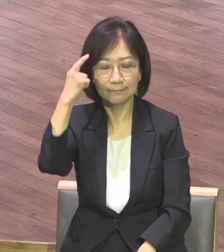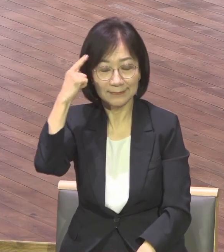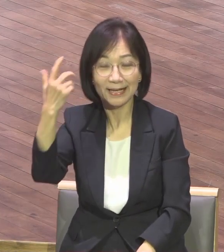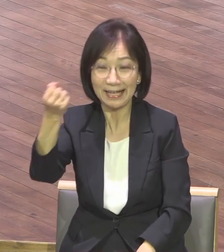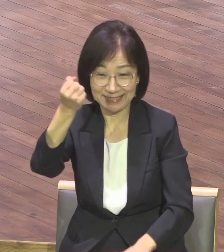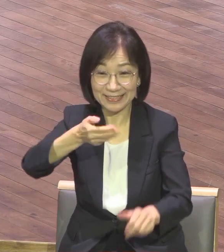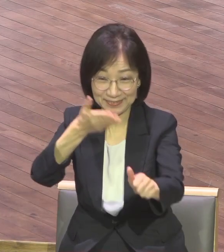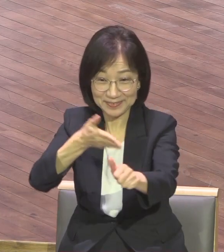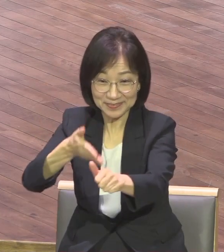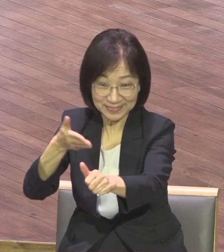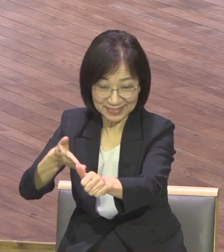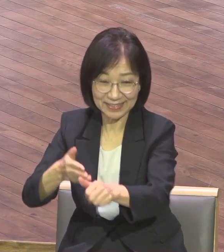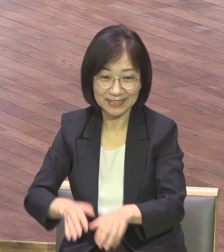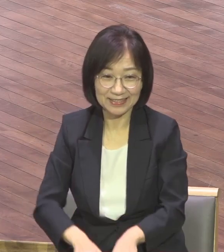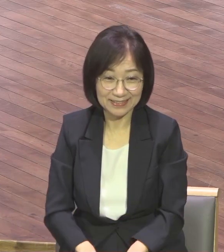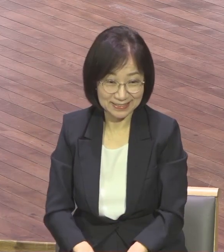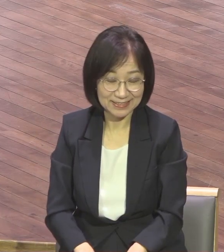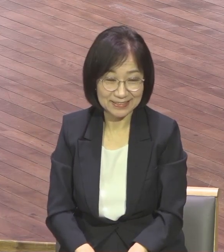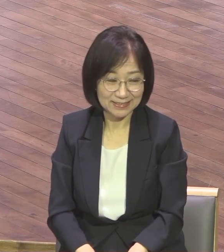뭐